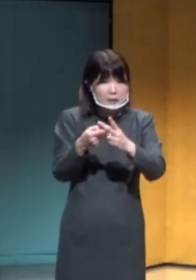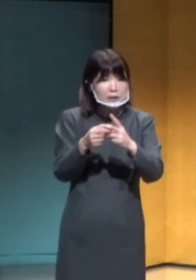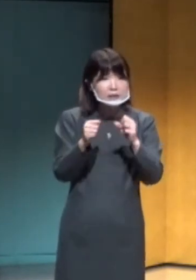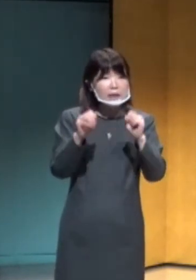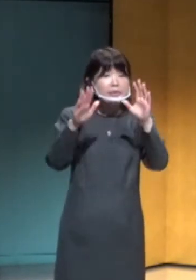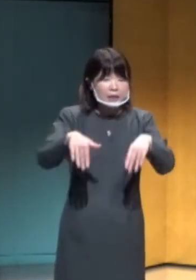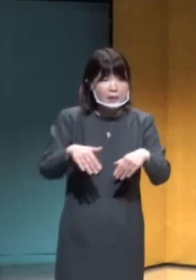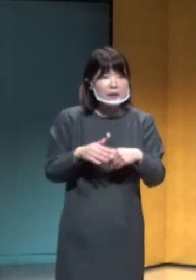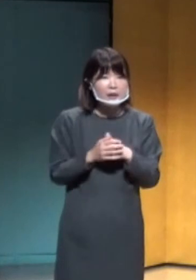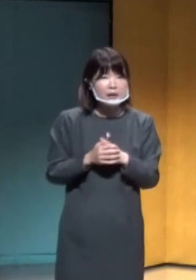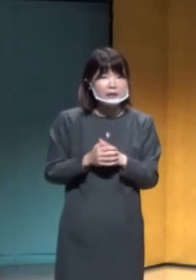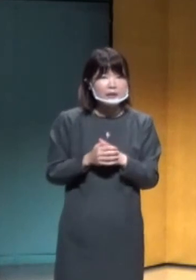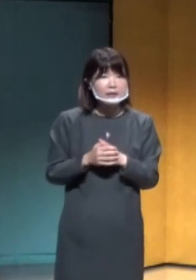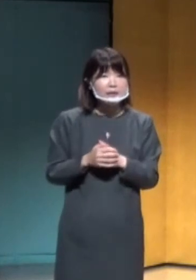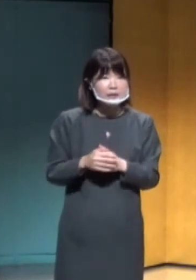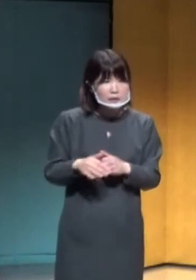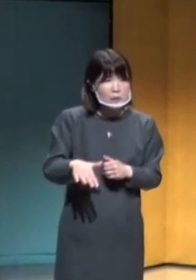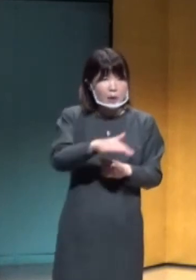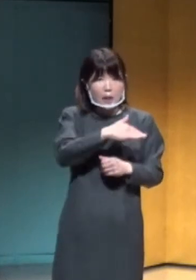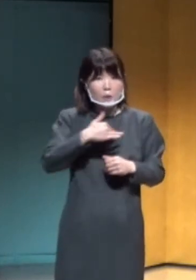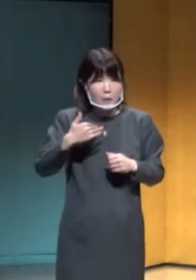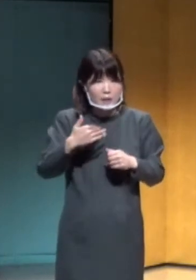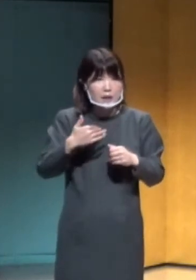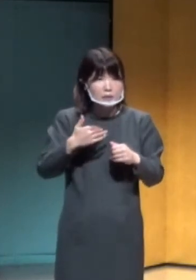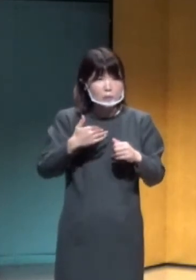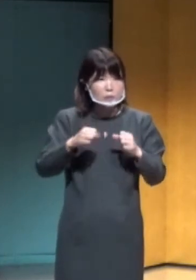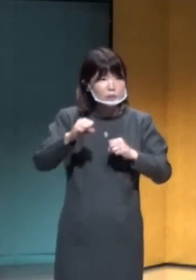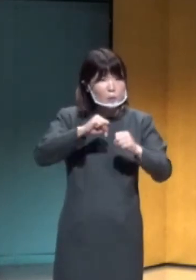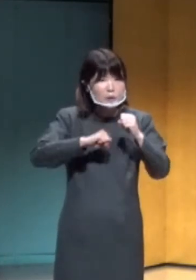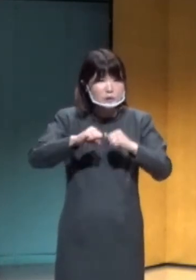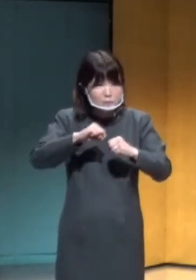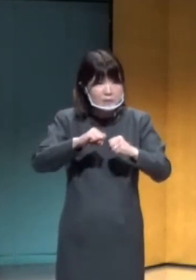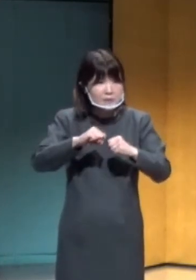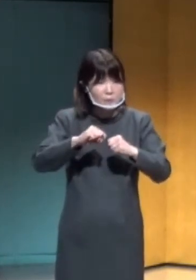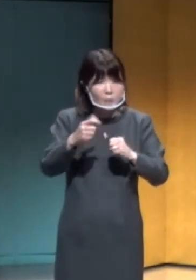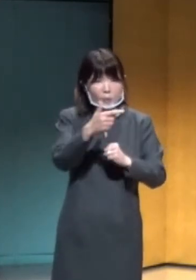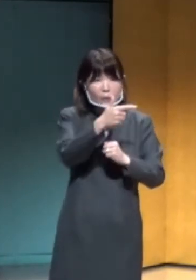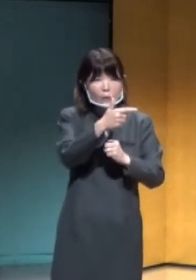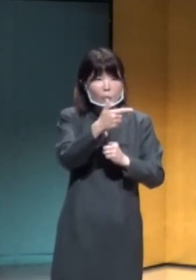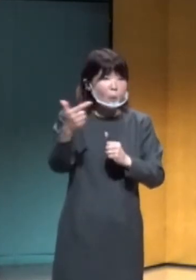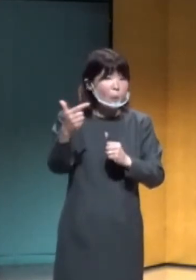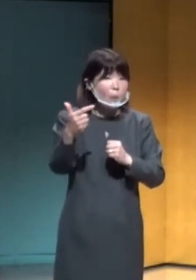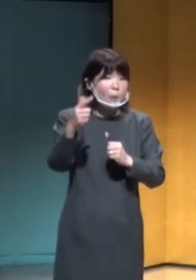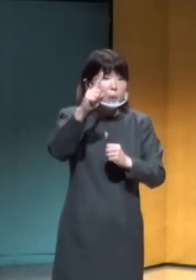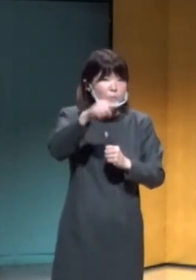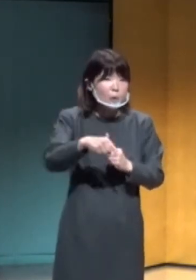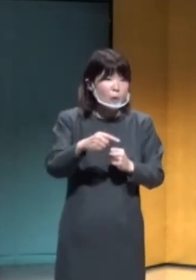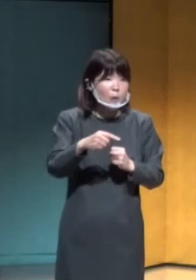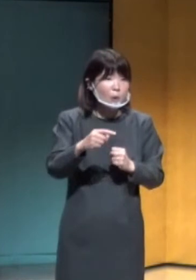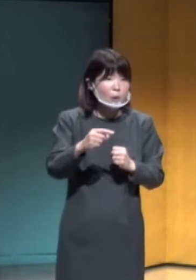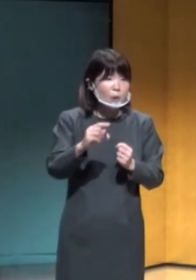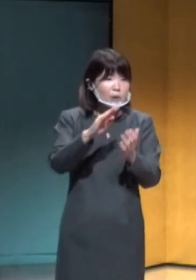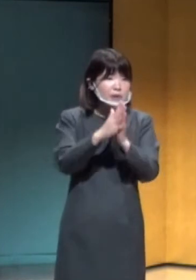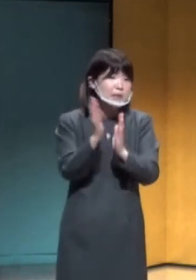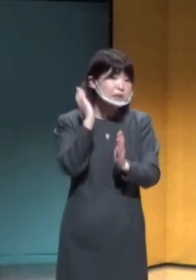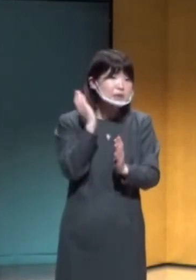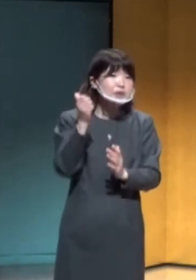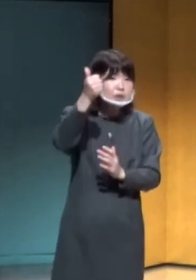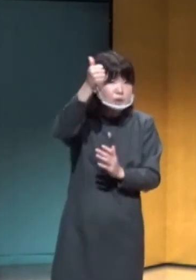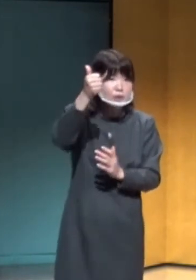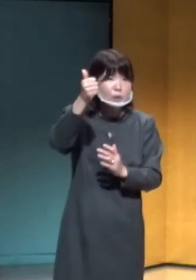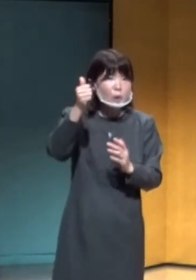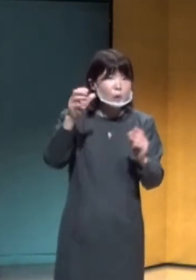うした私ども市町の動きを大野知事におかれましては即捉えていただきまして